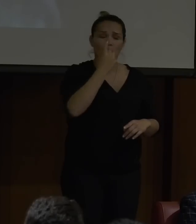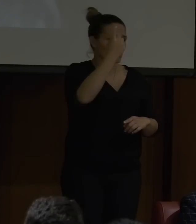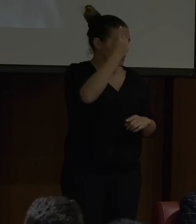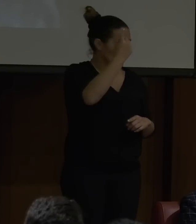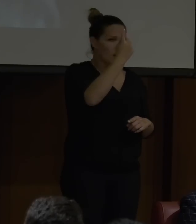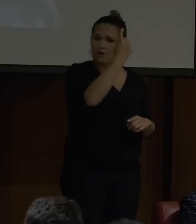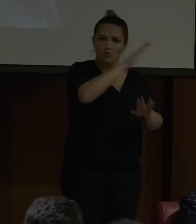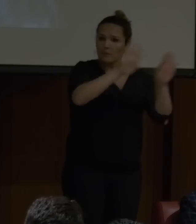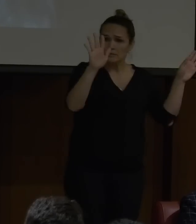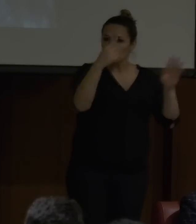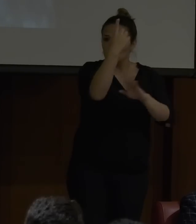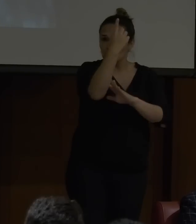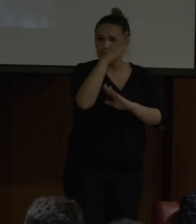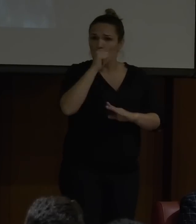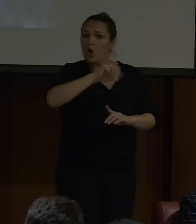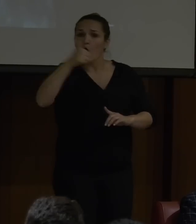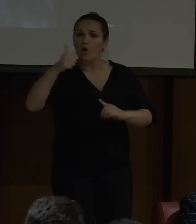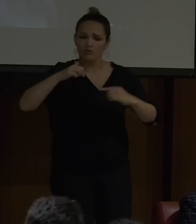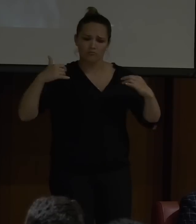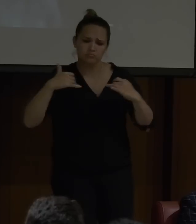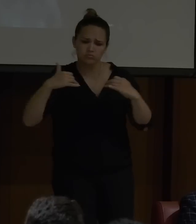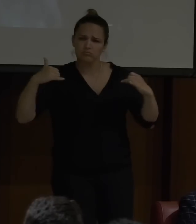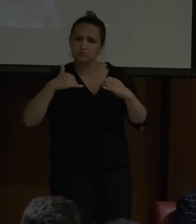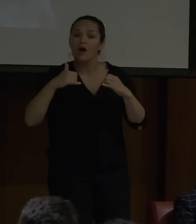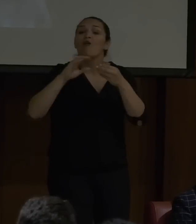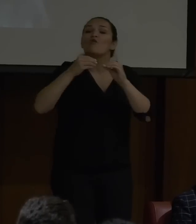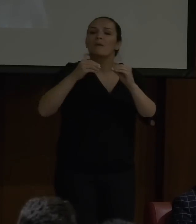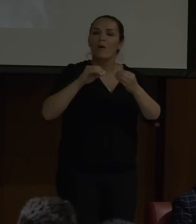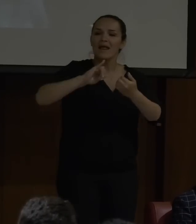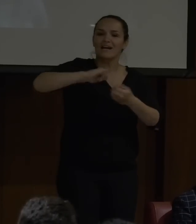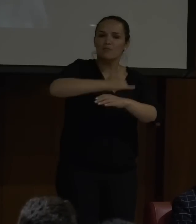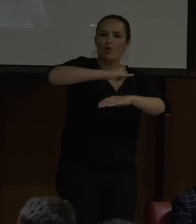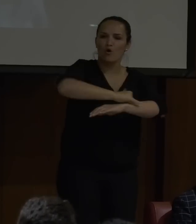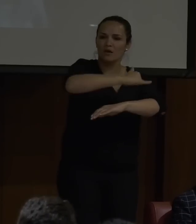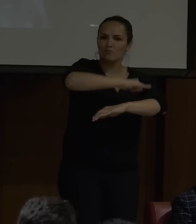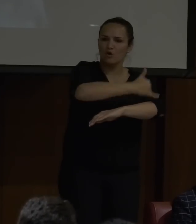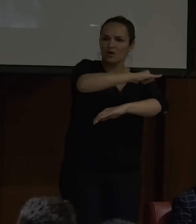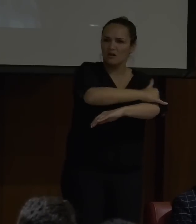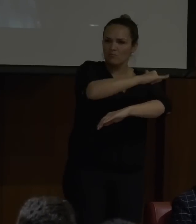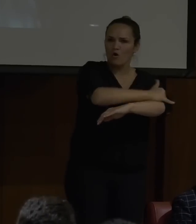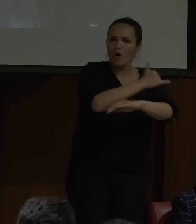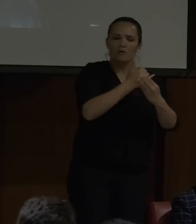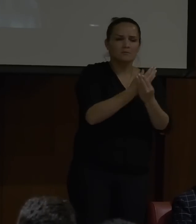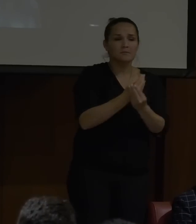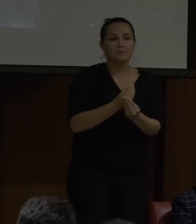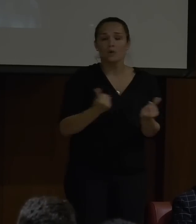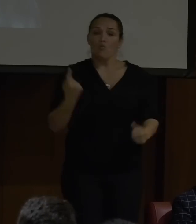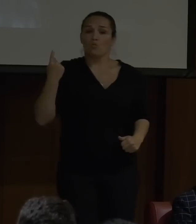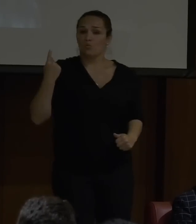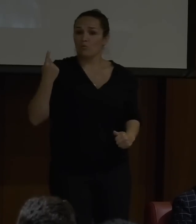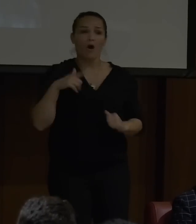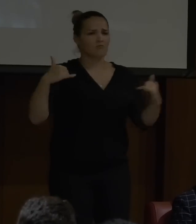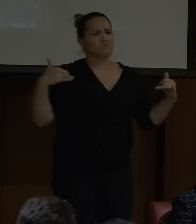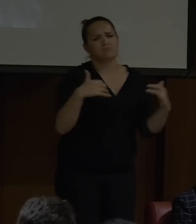Hizo otra, pero esa fue en ritmo como de porro, de son montuno más bien. Que sabe que el son